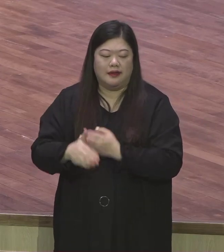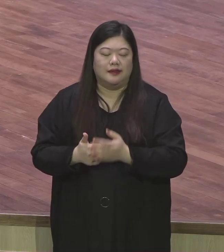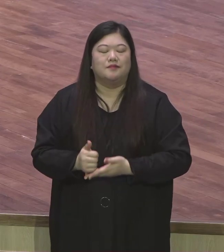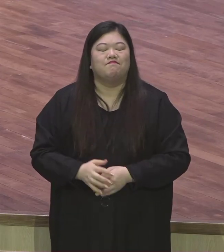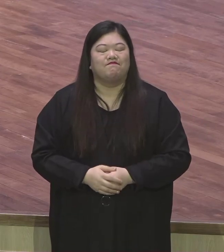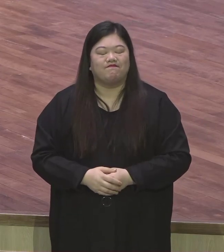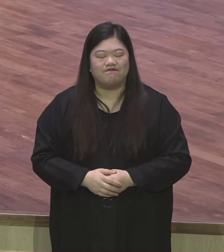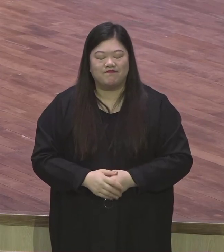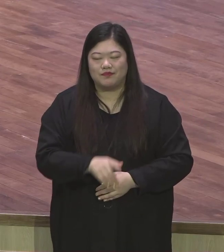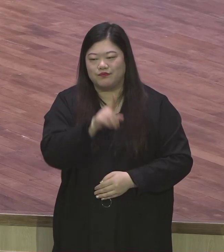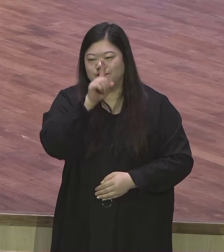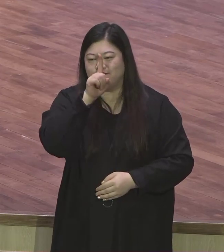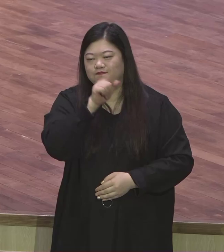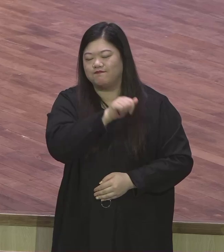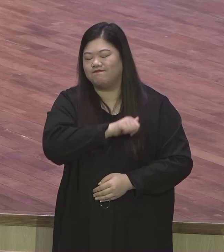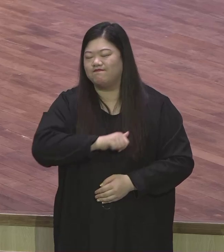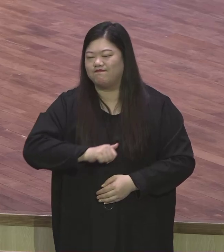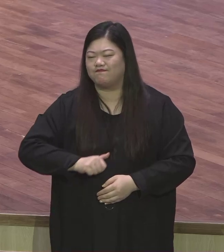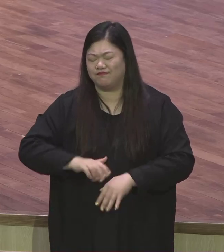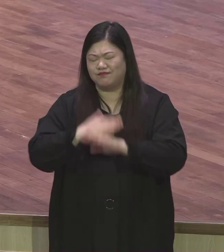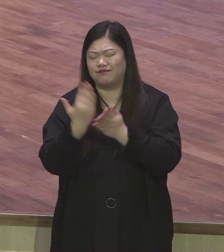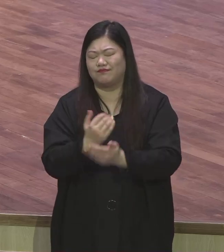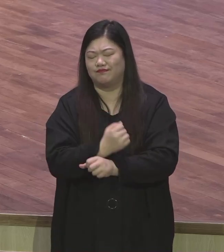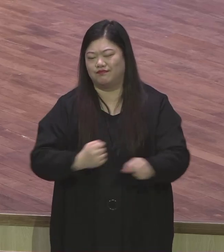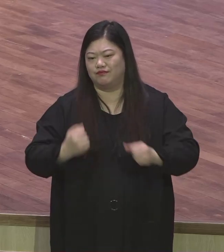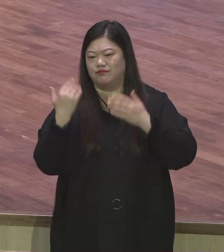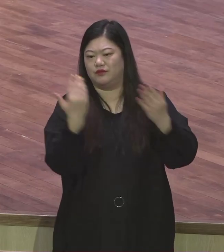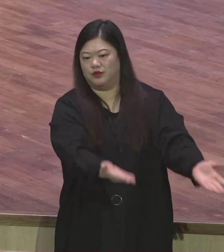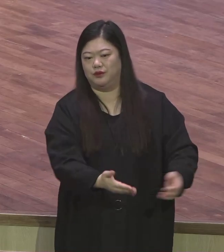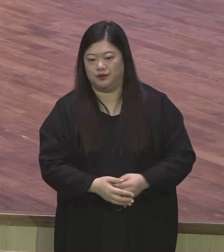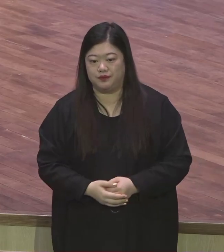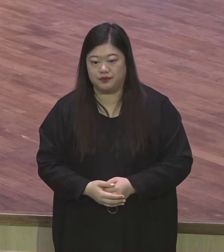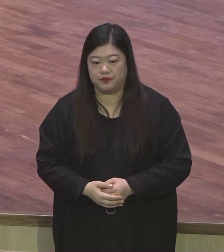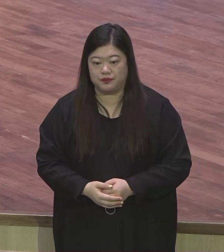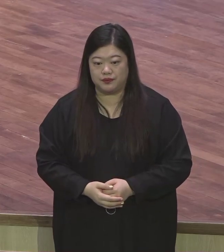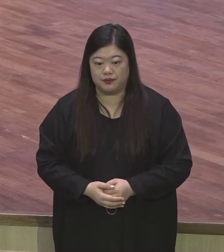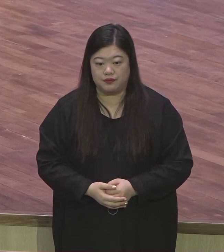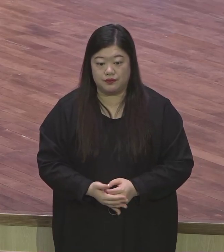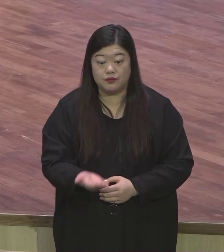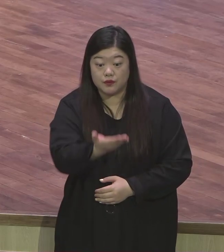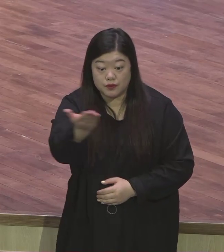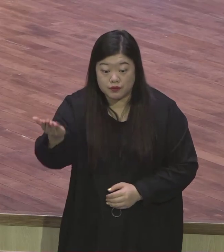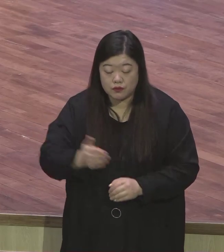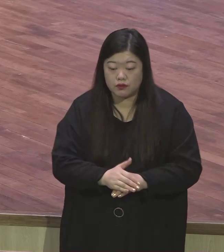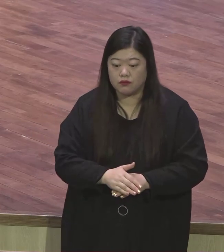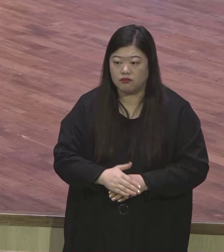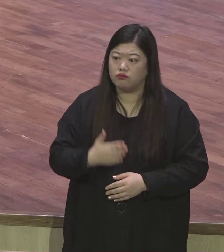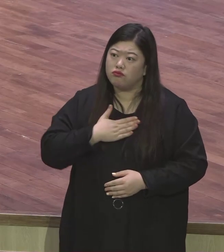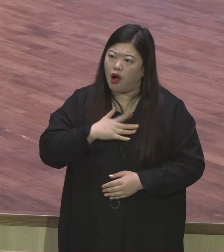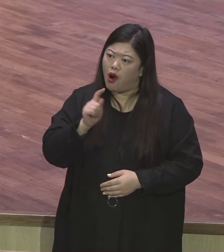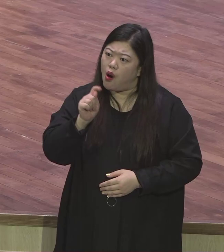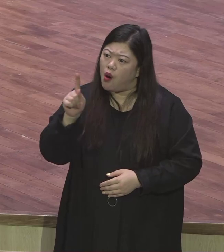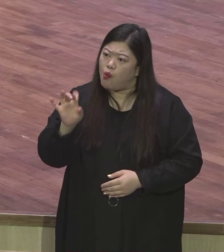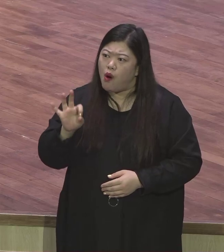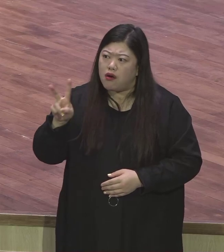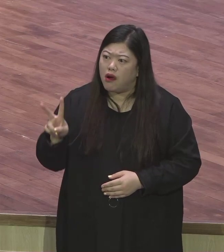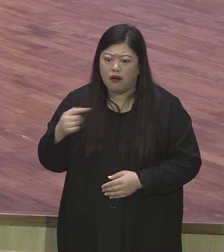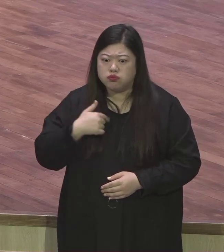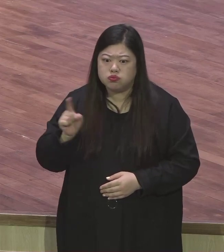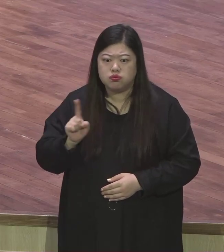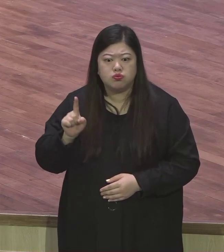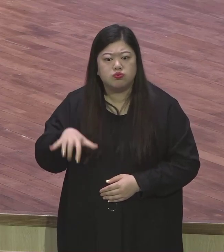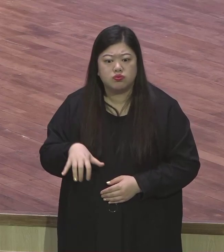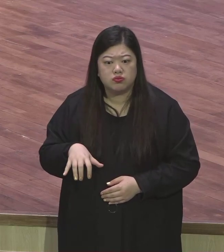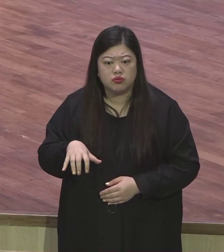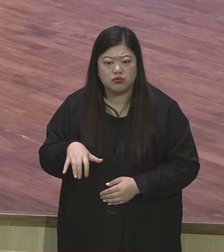오늘 우리의 광야는 세상입니다. 여러분의 전도의 현장입니다. 그런데 그 광야는